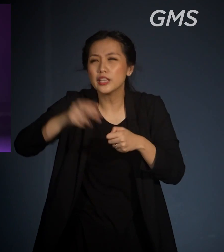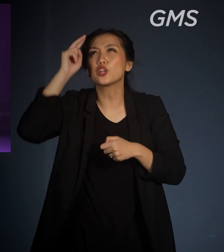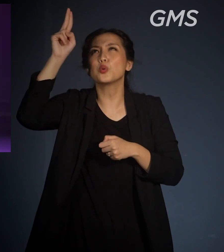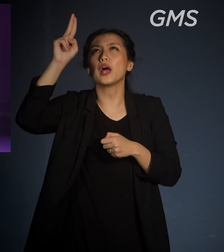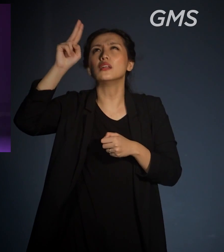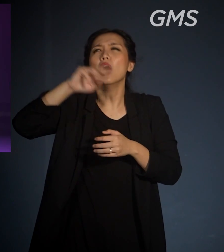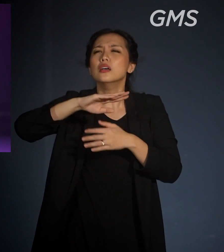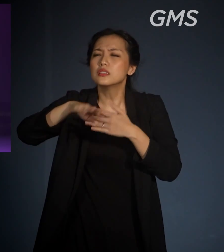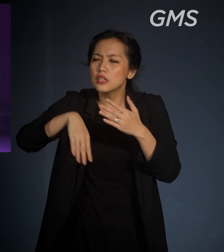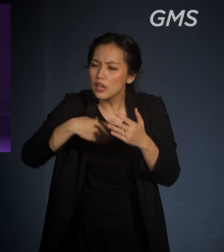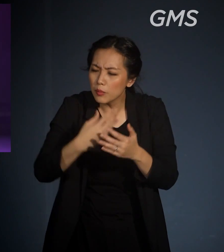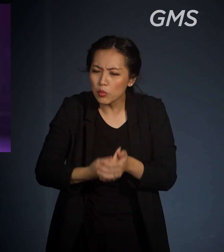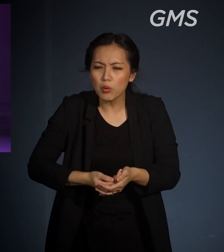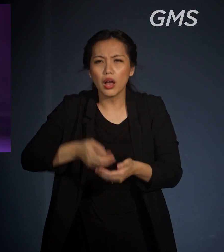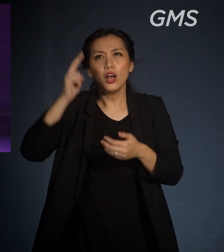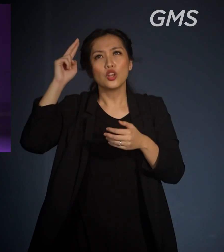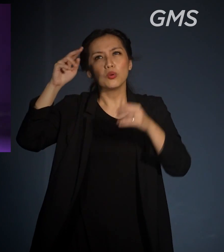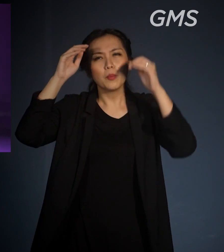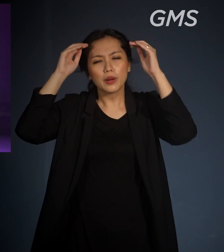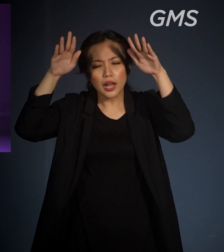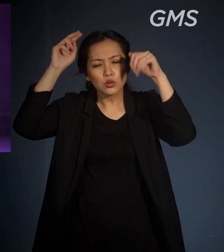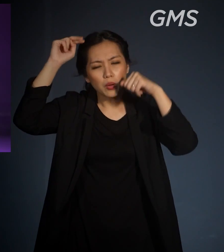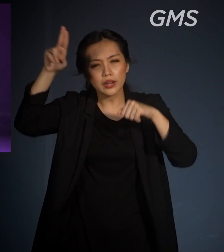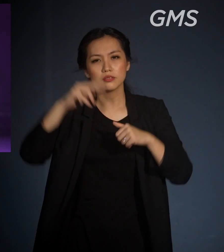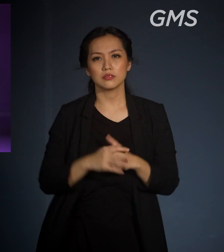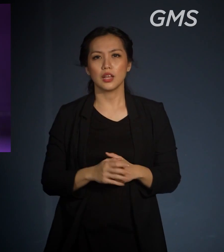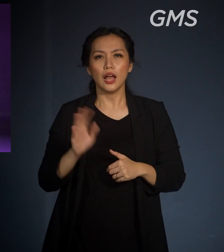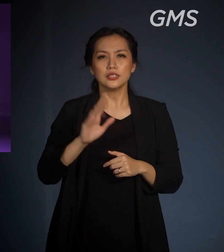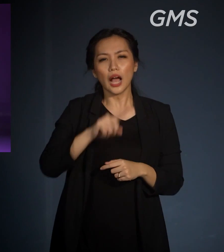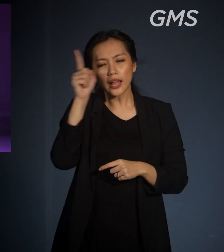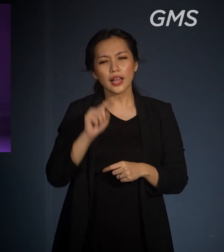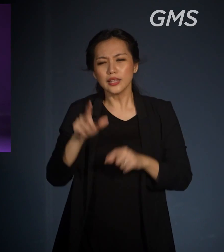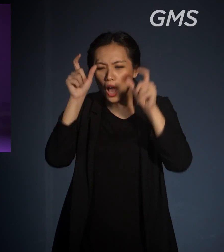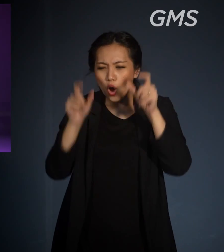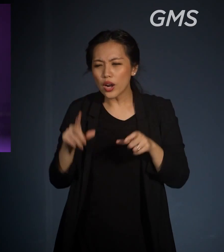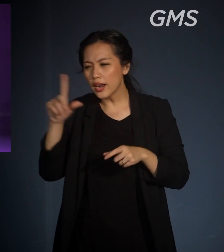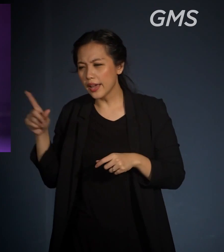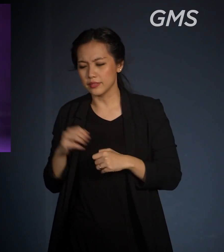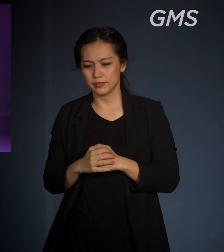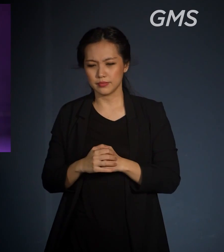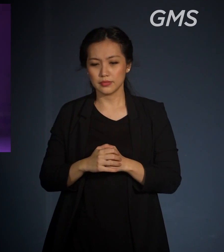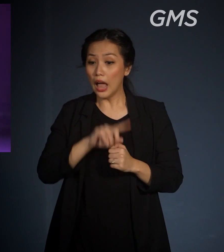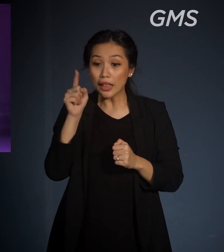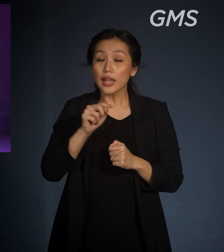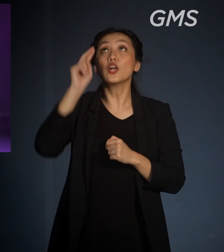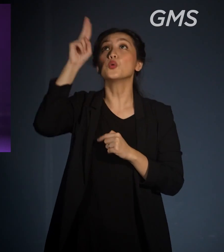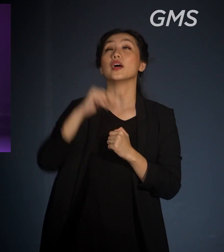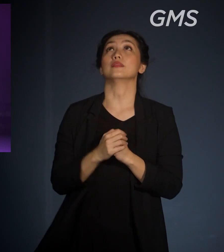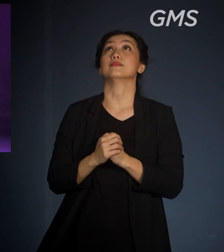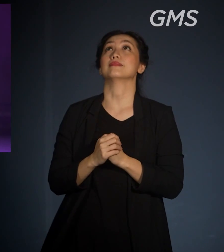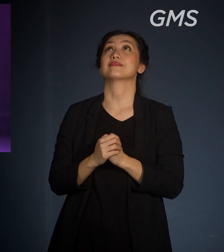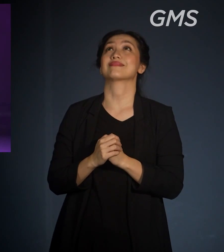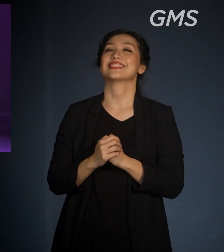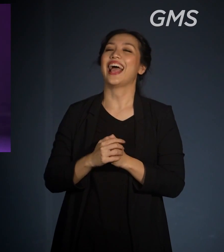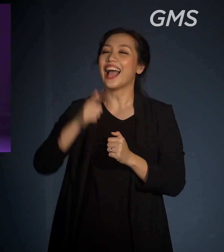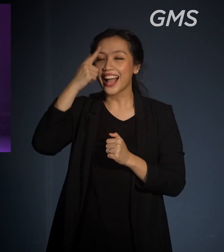Tuhan? Jangan tanya sama orang lain, tapi tanya sama Tuhan. Karena Tuhan yang memberikan kebaikan dalam